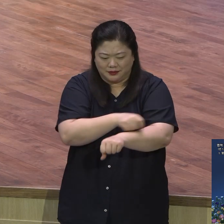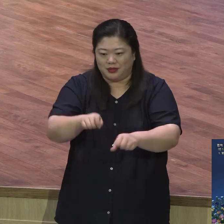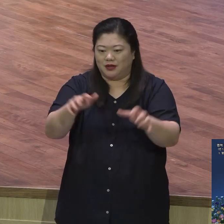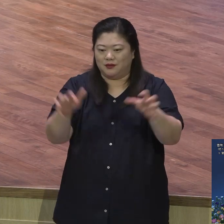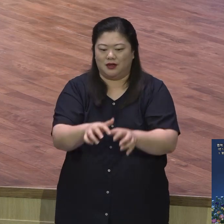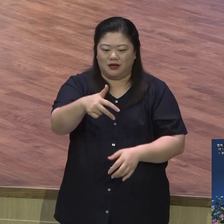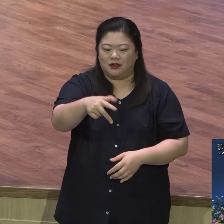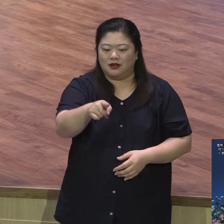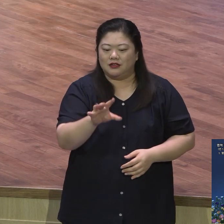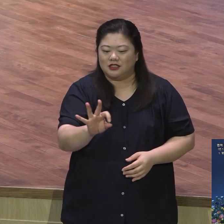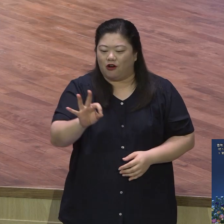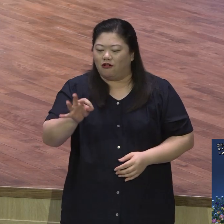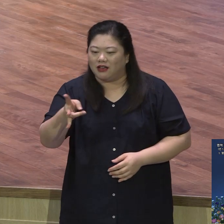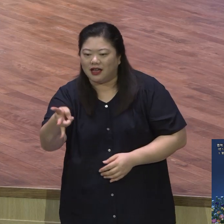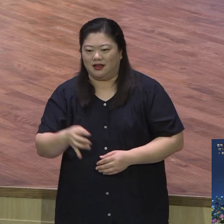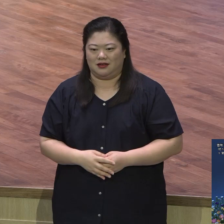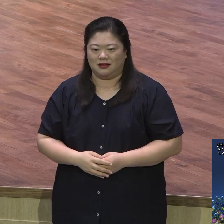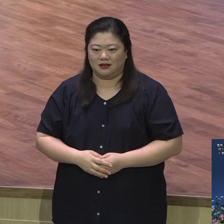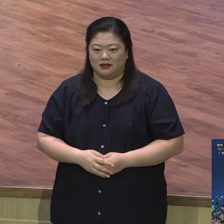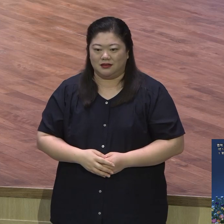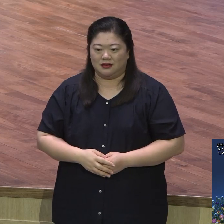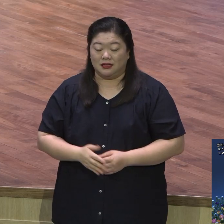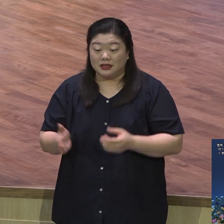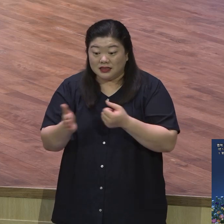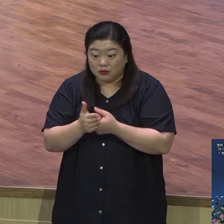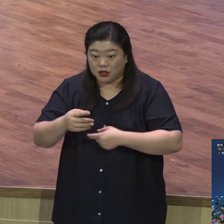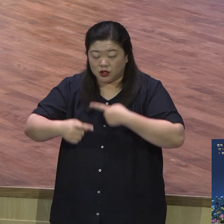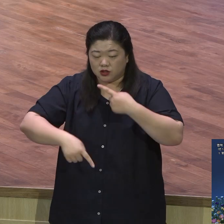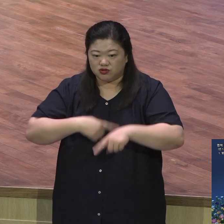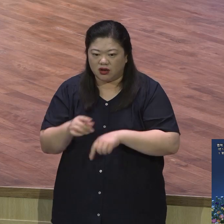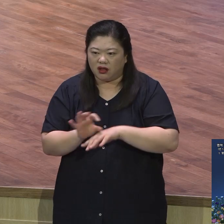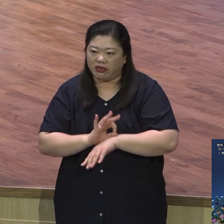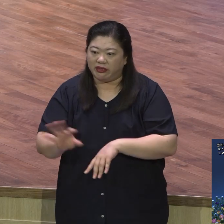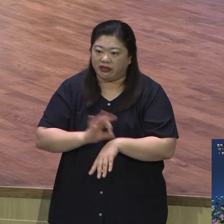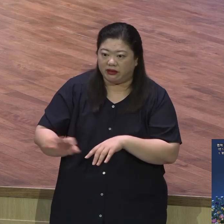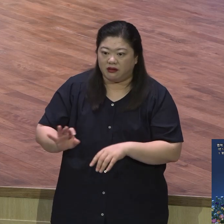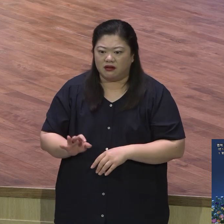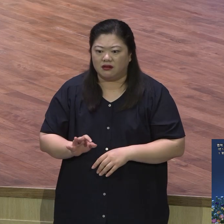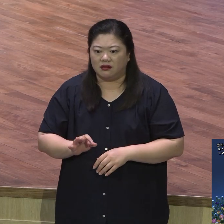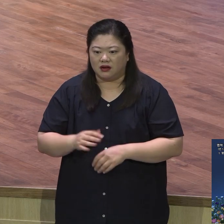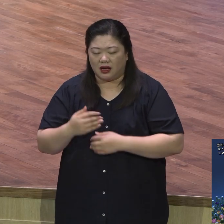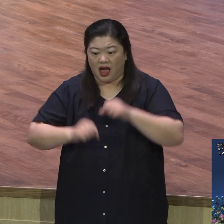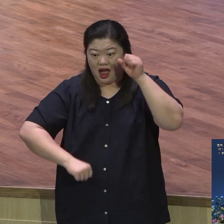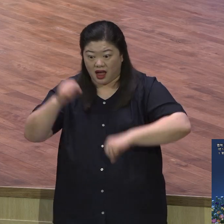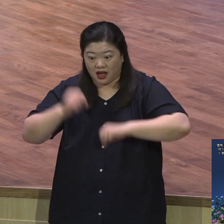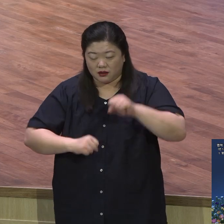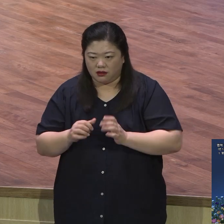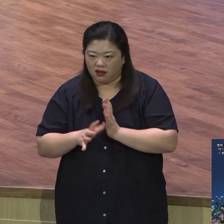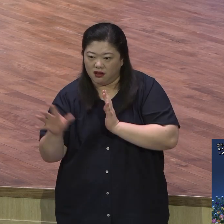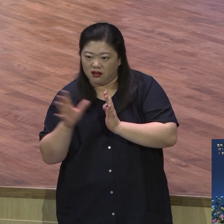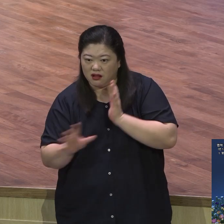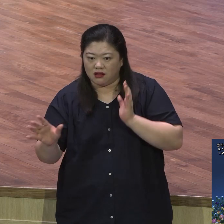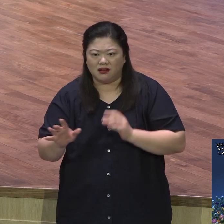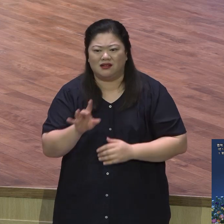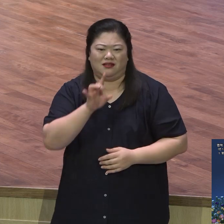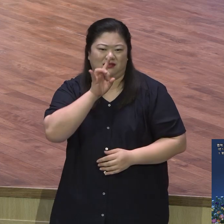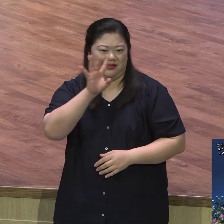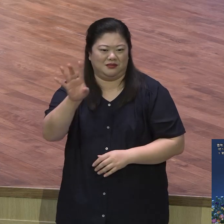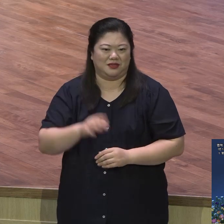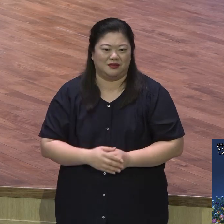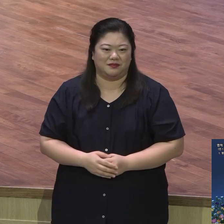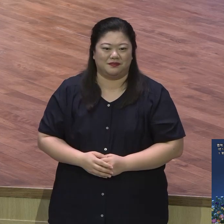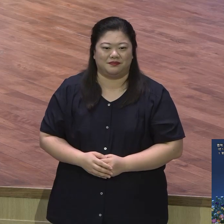그래서 함부로 말하면 안 됩니다. 함부로 행동하면 안 돼요. 영적 정예 군사인데 한마디로 여러분은